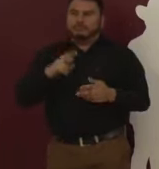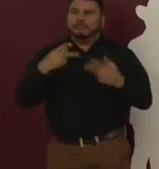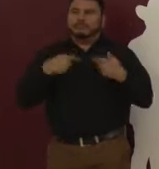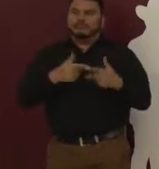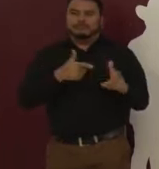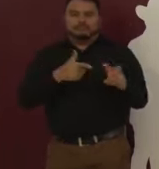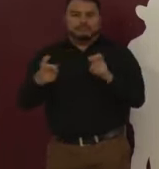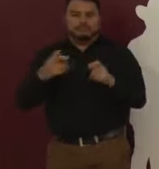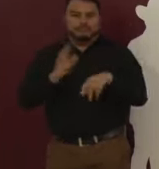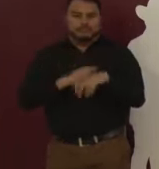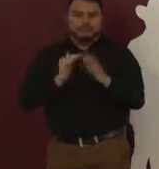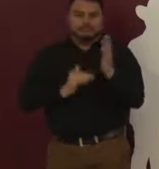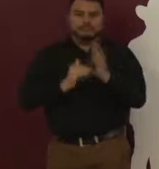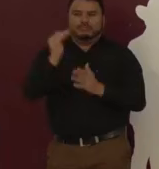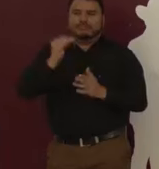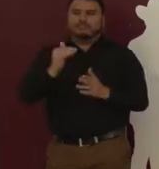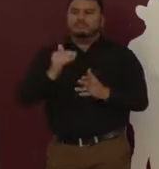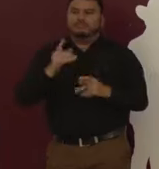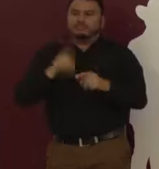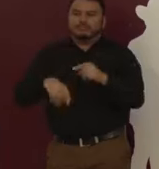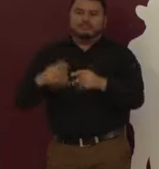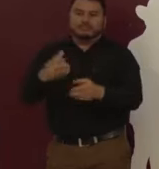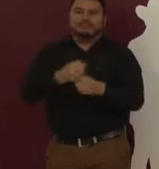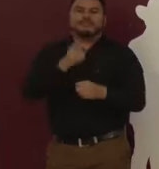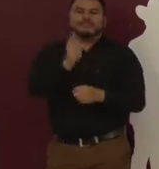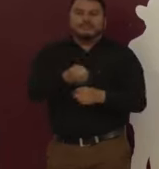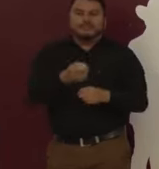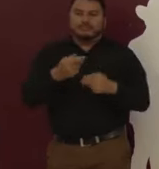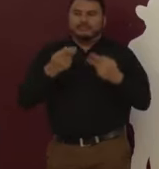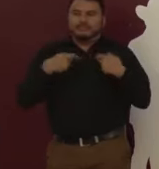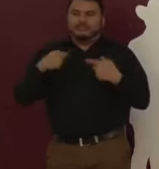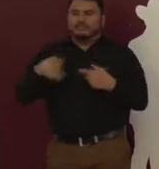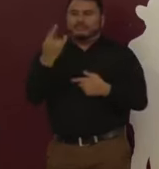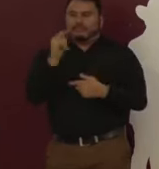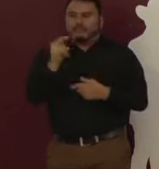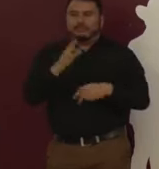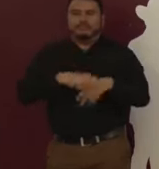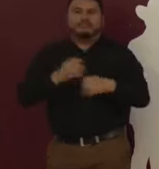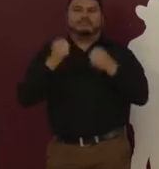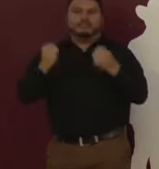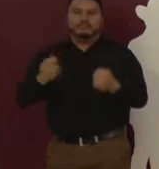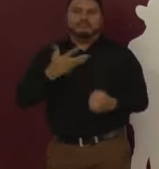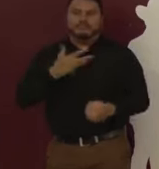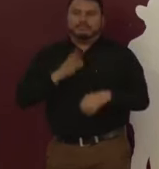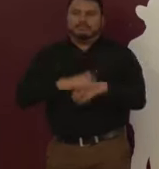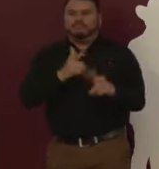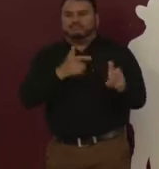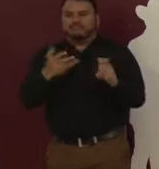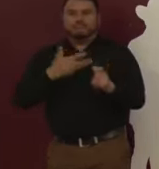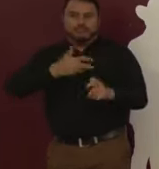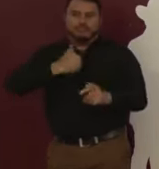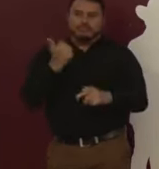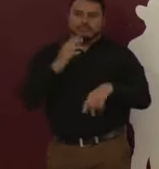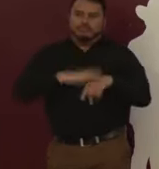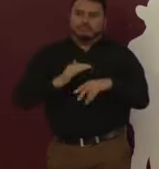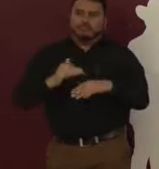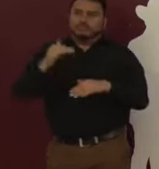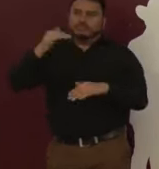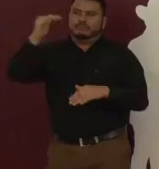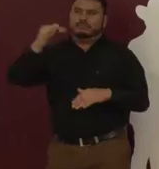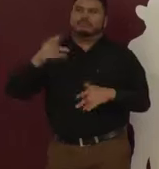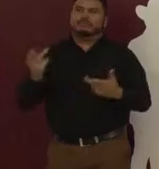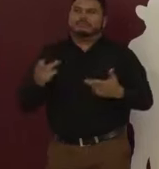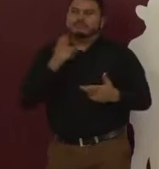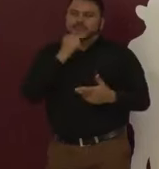de armas. Incluso esto refleja que el crimen organizado aquí se está reforzando, pero que también hay una reacción por parte